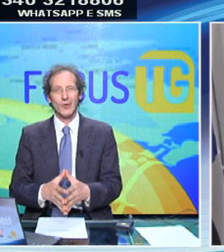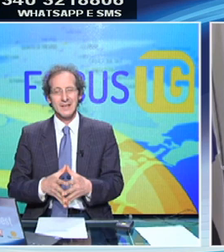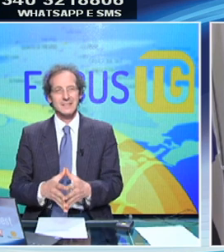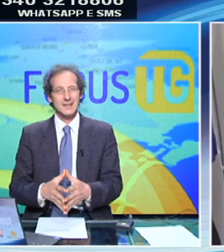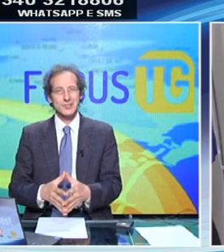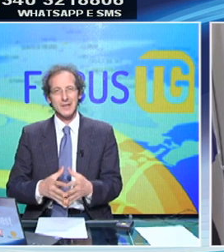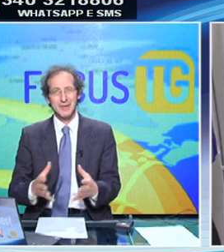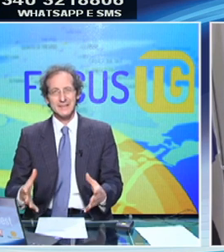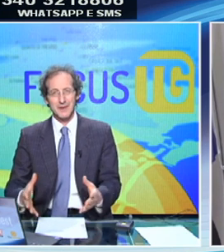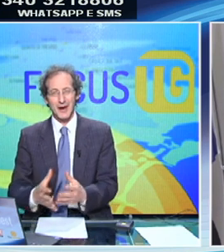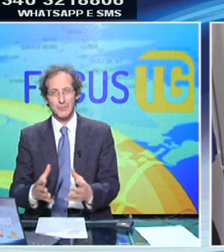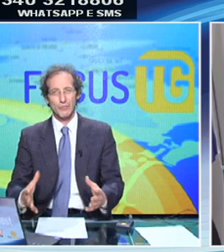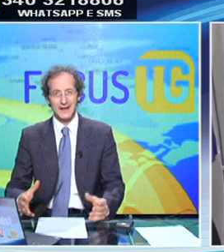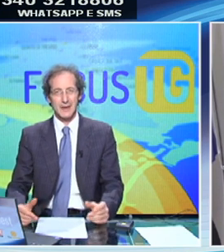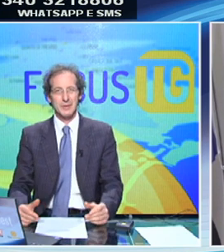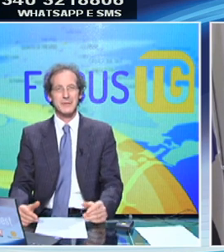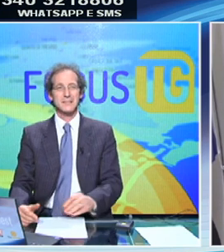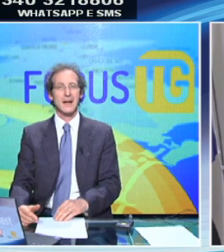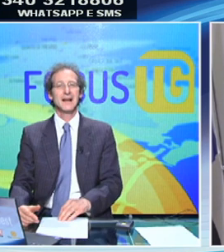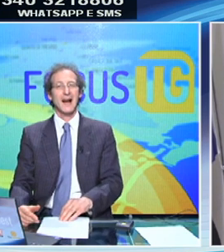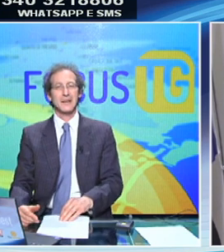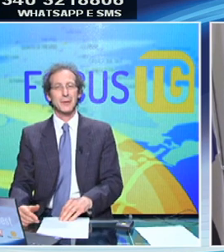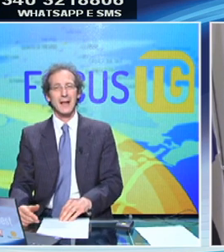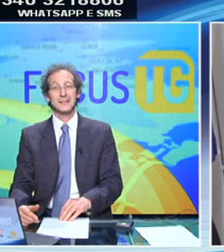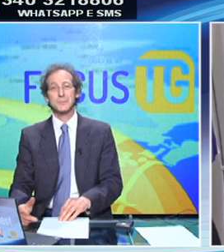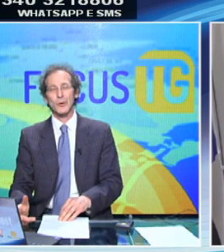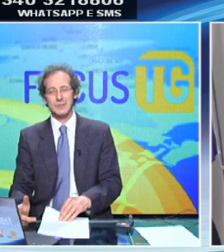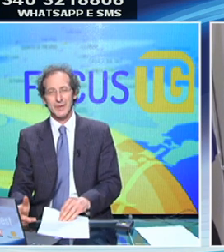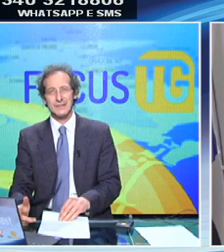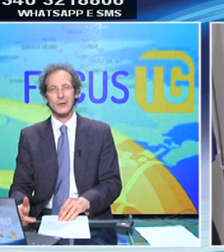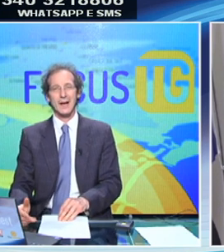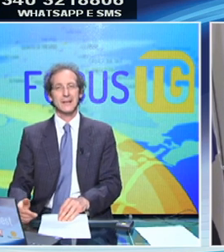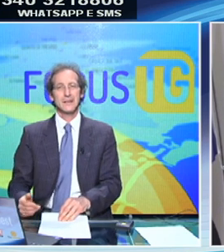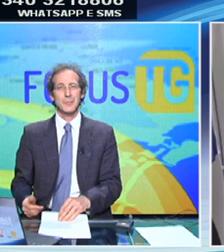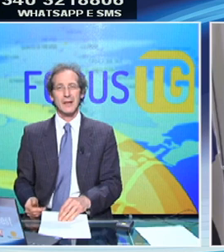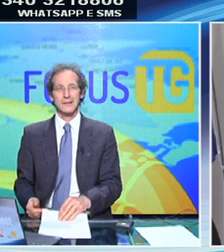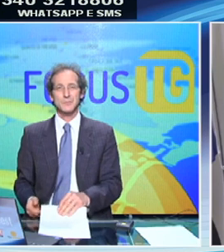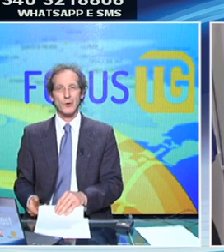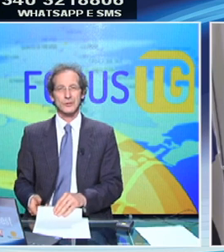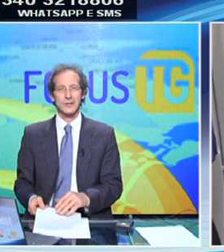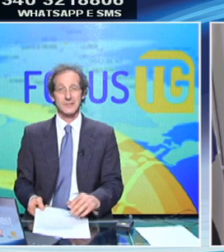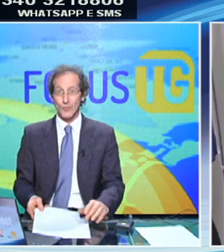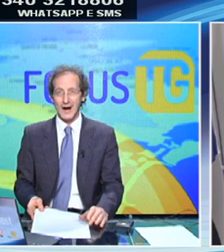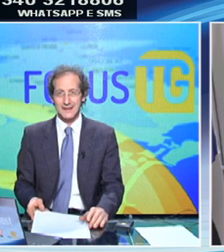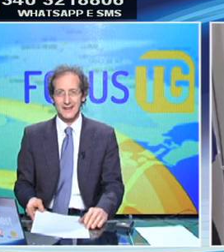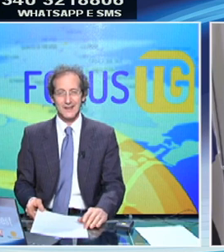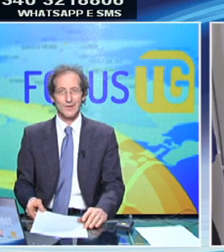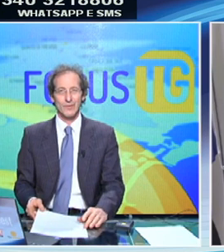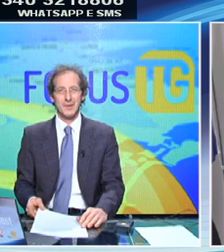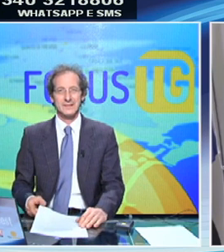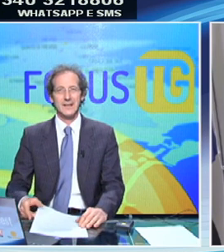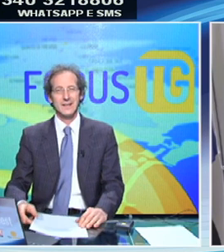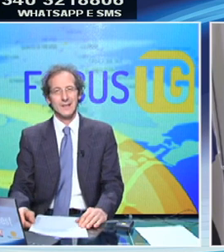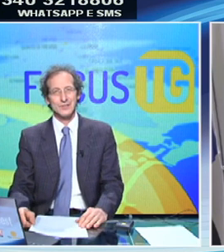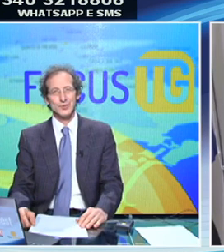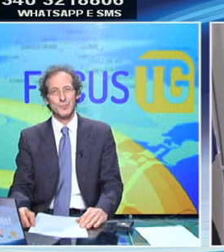però se riesce a ripartire magari può fare da apripista anche per gli altri sport, in particolare per gli altri sport di squadra, che